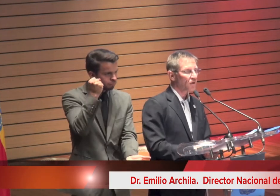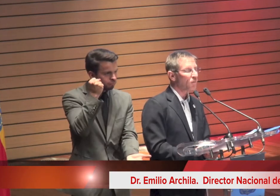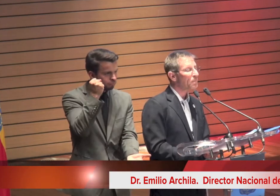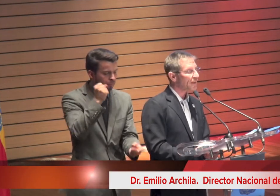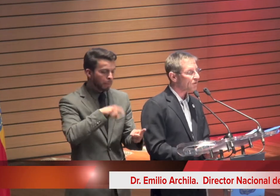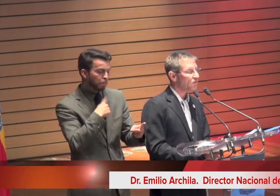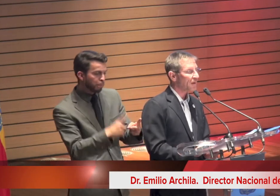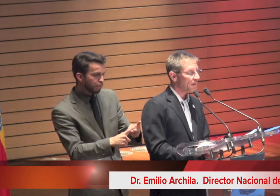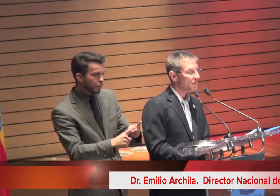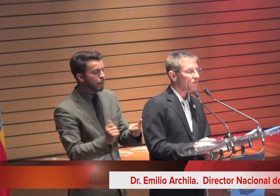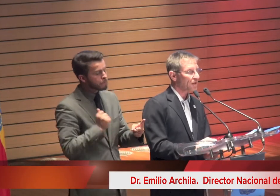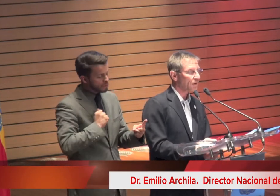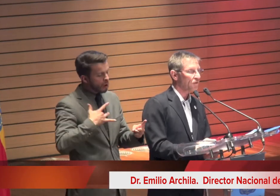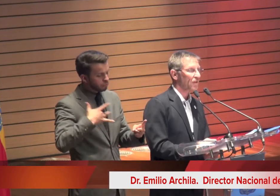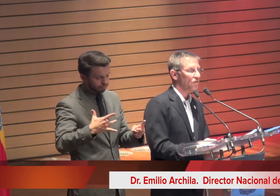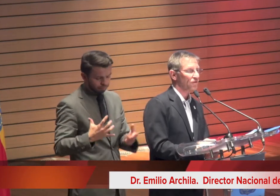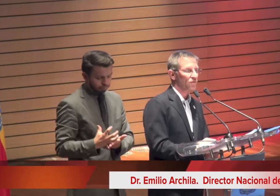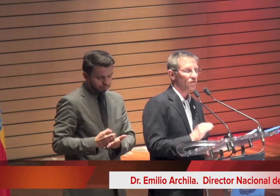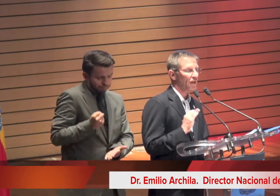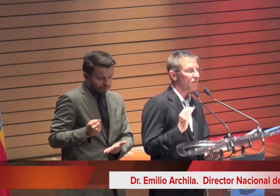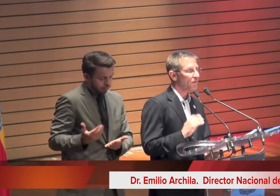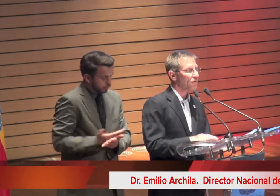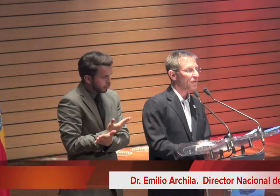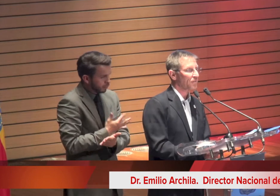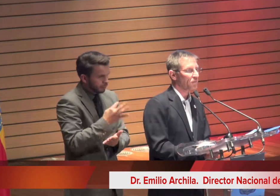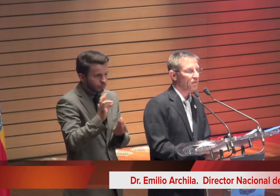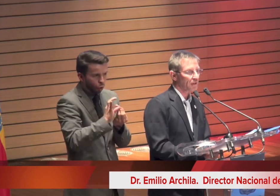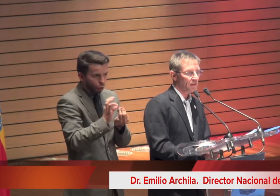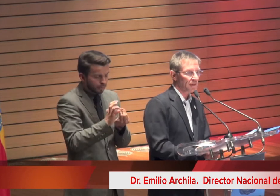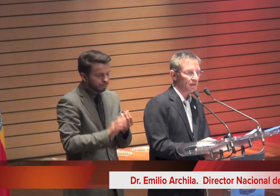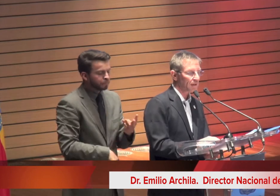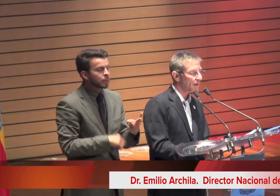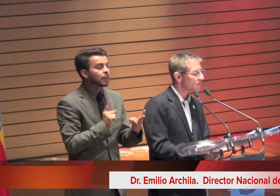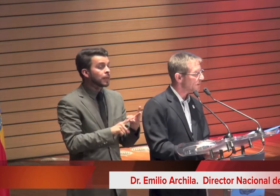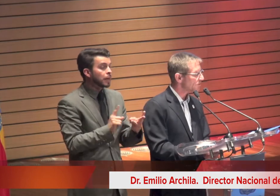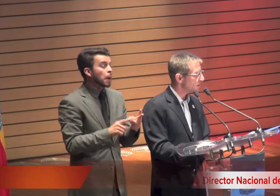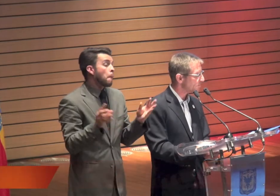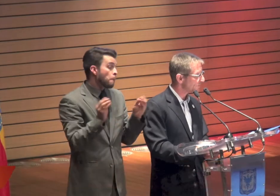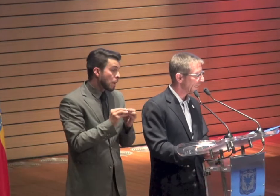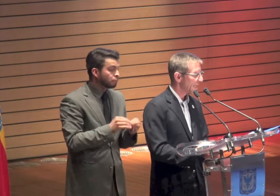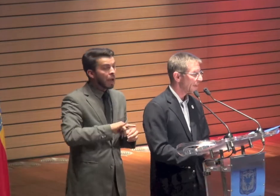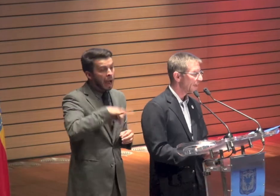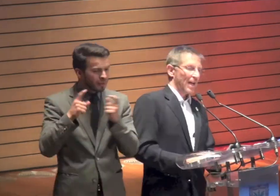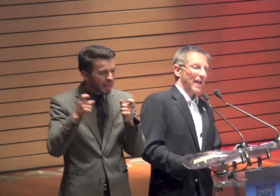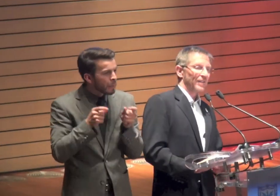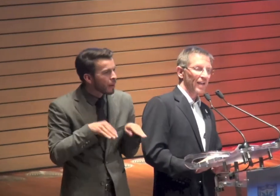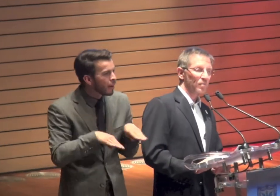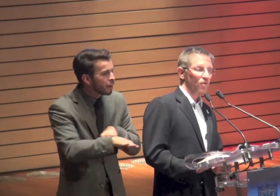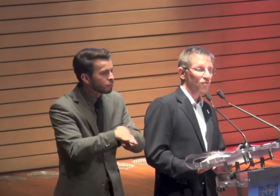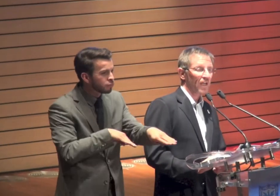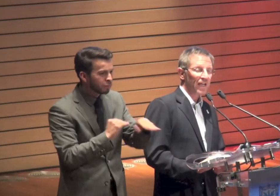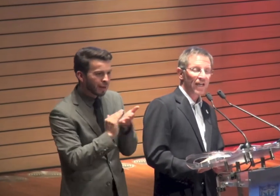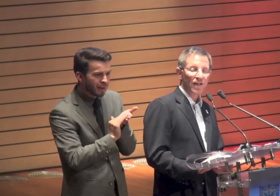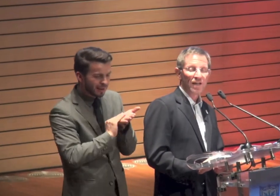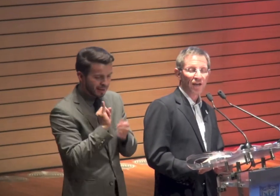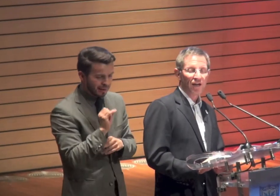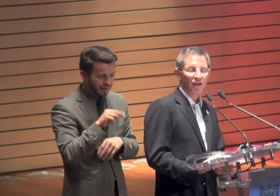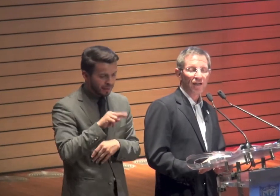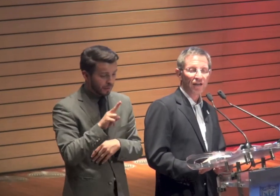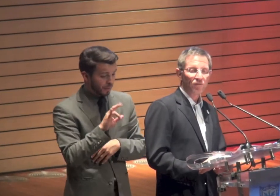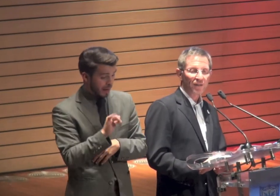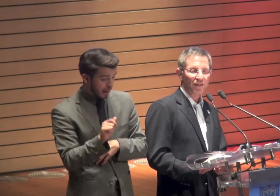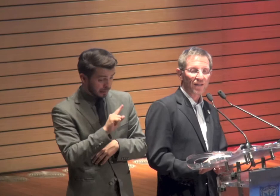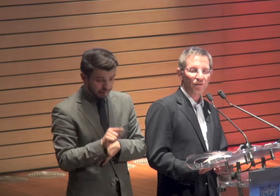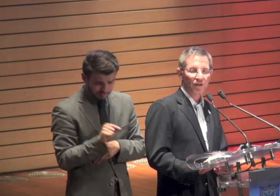voluntaria y cumpliendo los parámetros de la Corte Constitucional cuando corresponda la abstracción. Tenemos